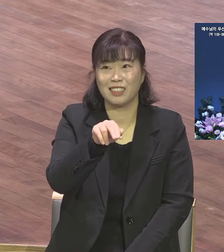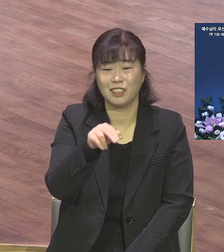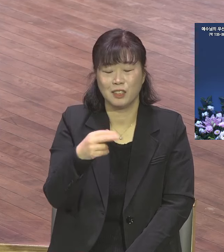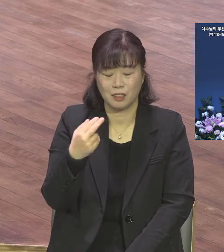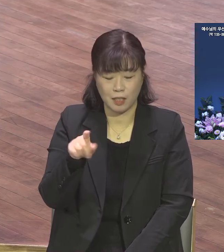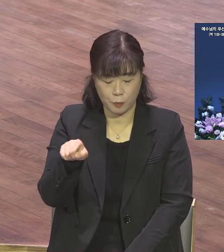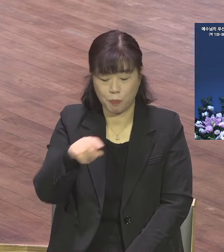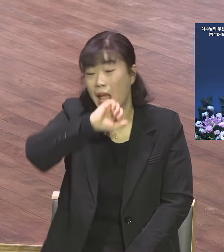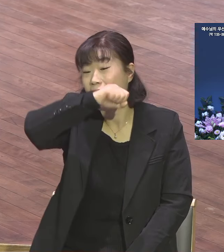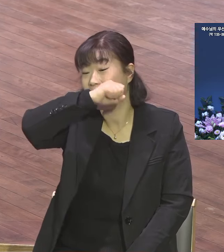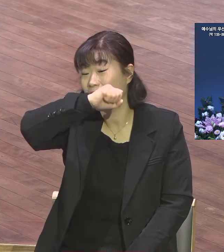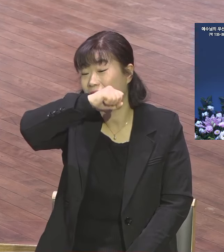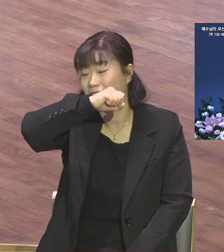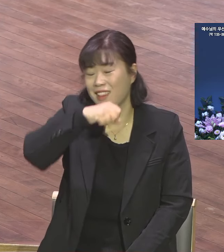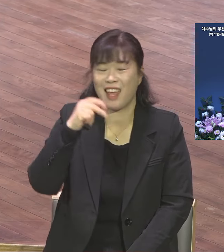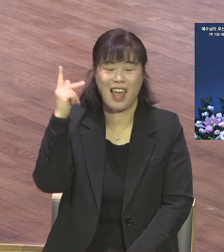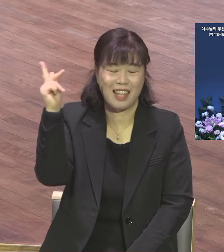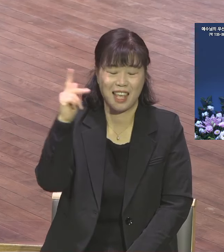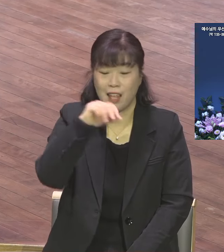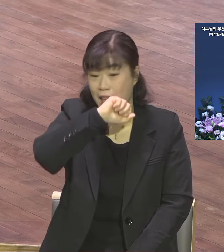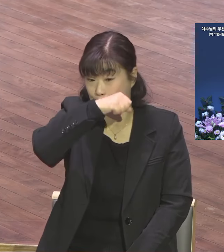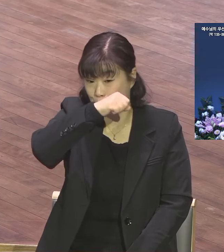정부에서 정시 허가가 떨어졌습니다.